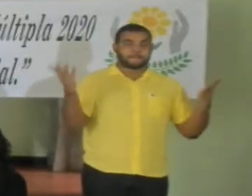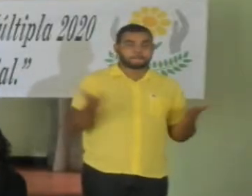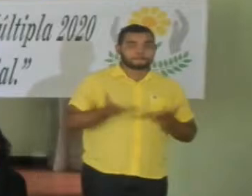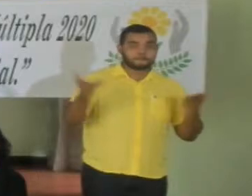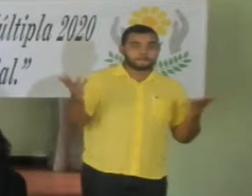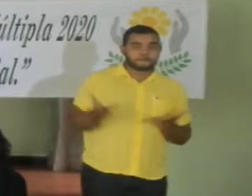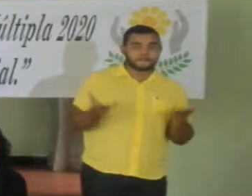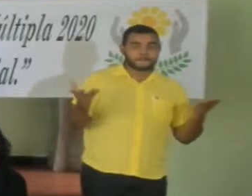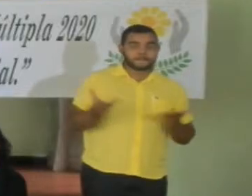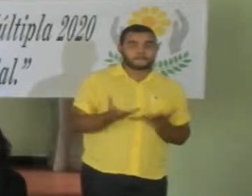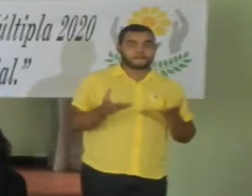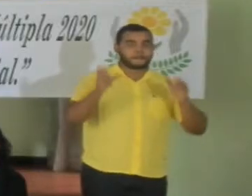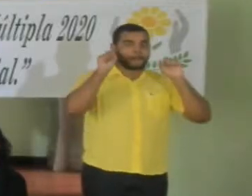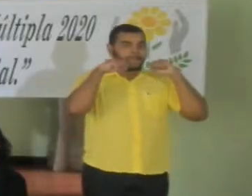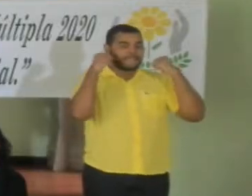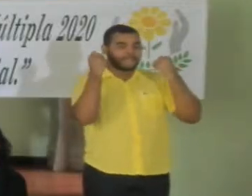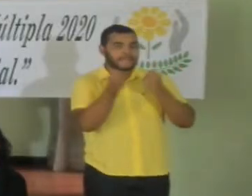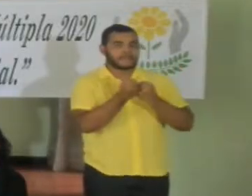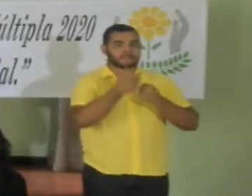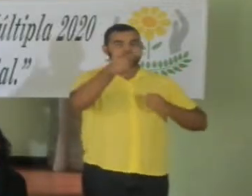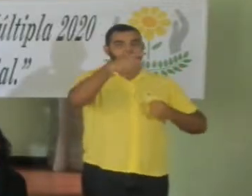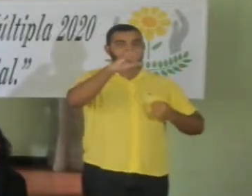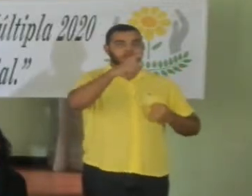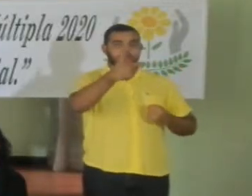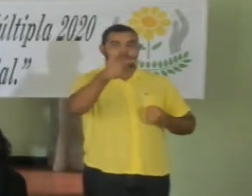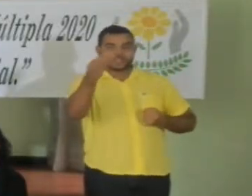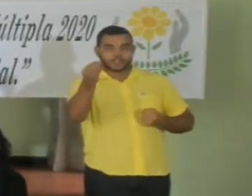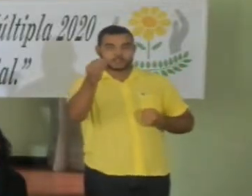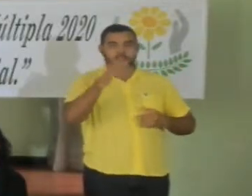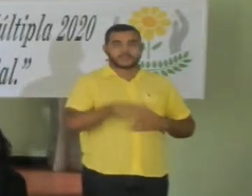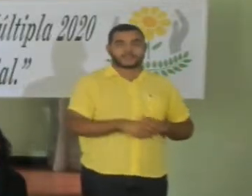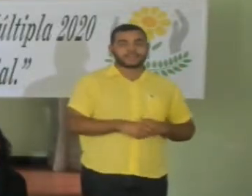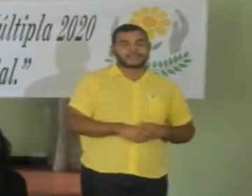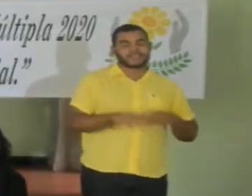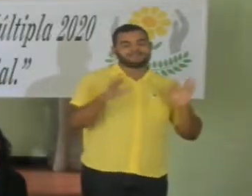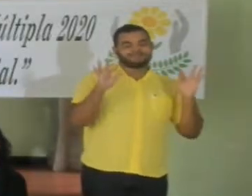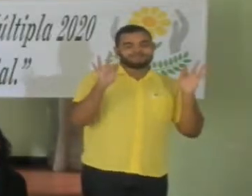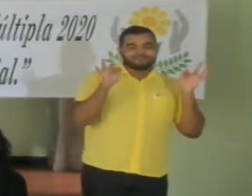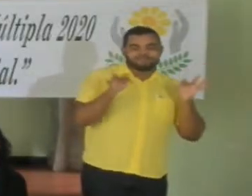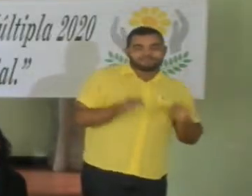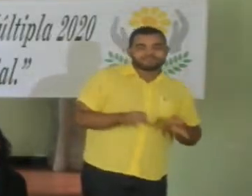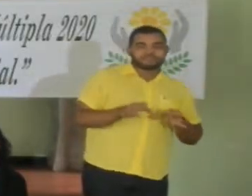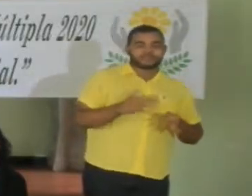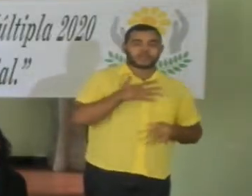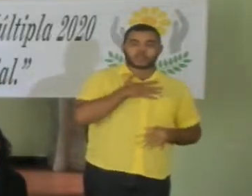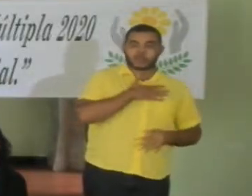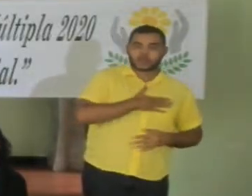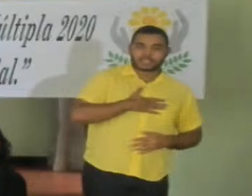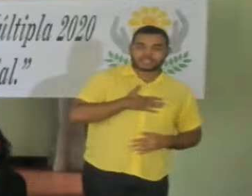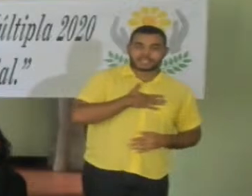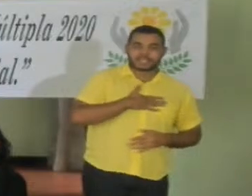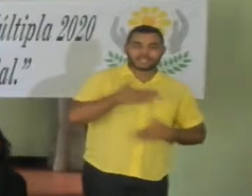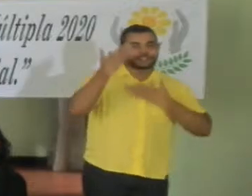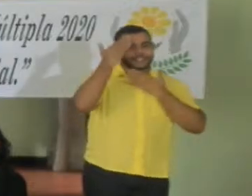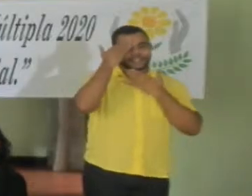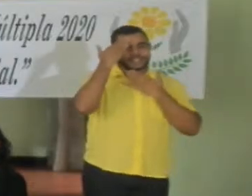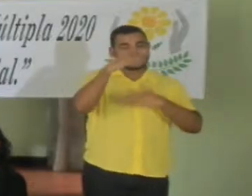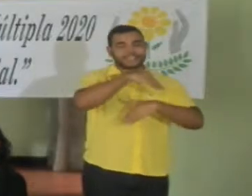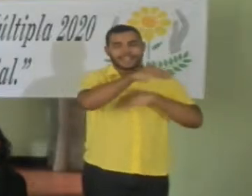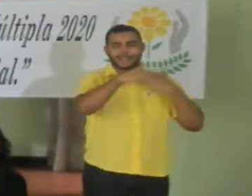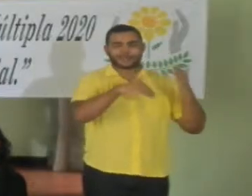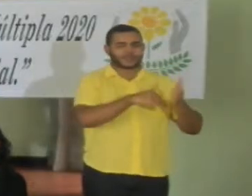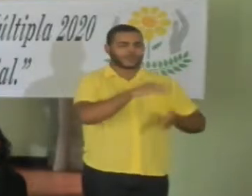foi o Fórum de Autodefensores 2020. Enfim, gostaria de agradecer a todos os